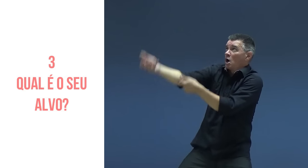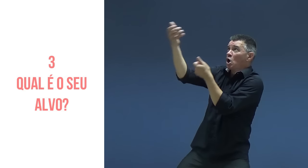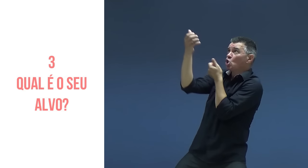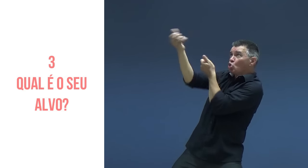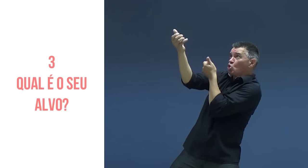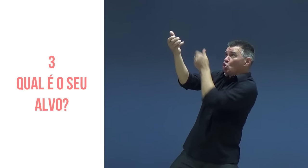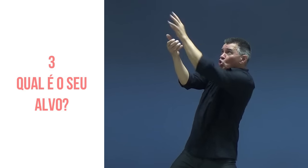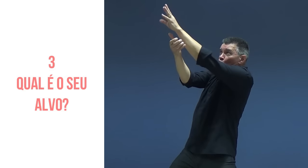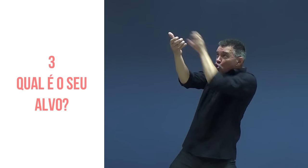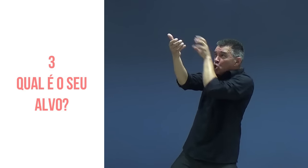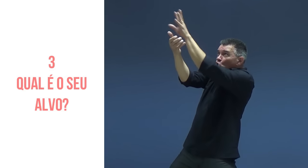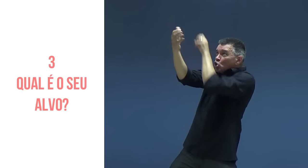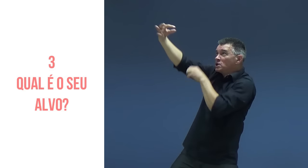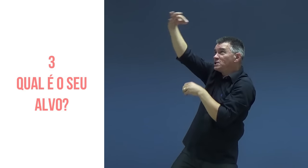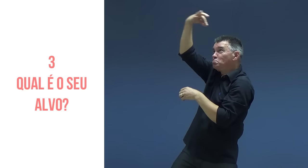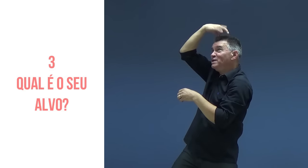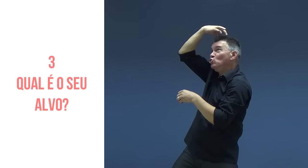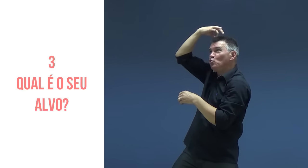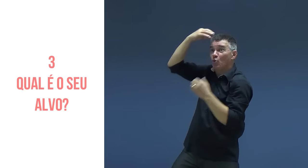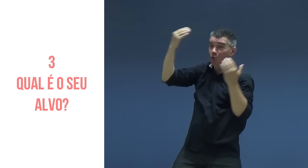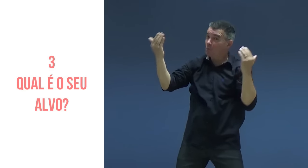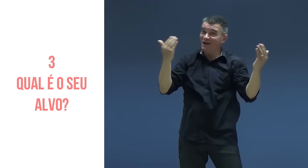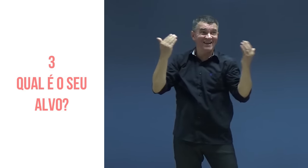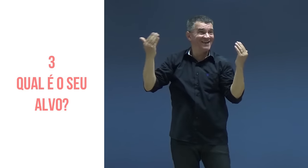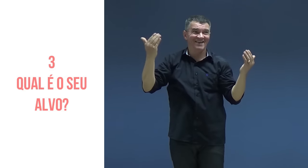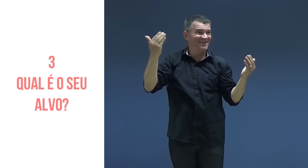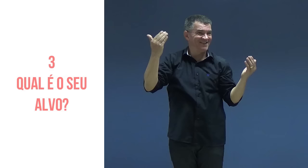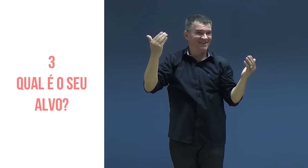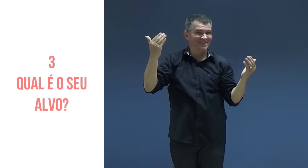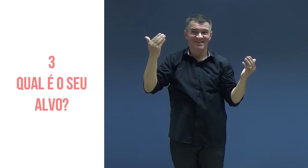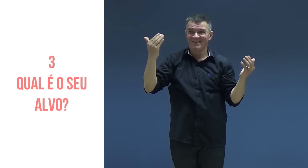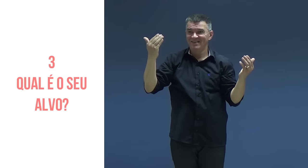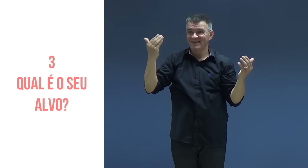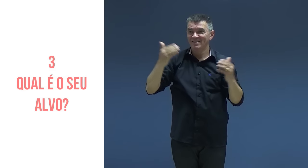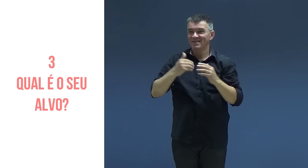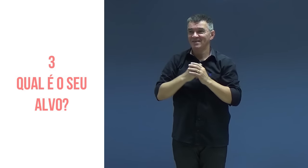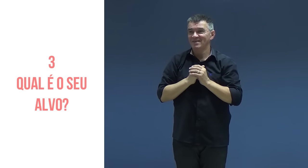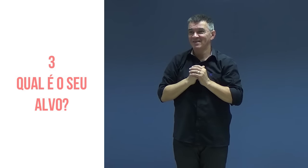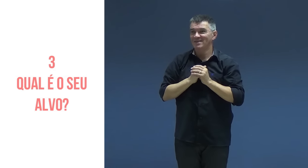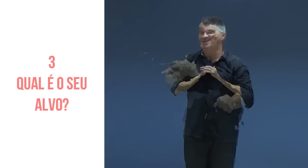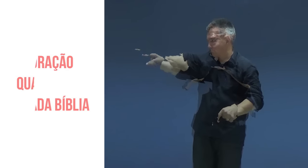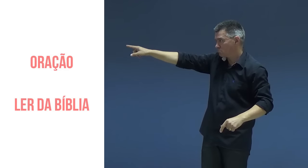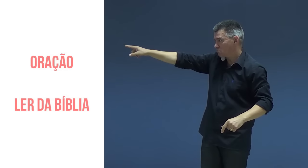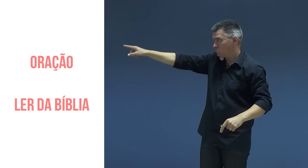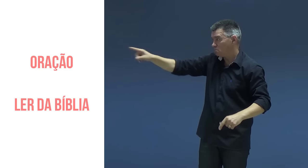de Deus. É como se o Espírito dele estivesse tirando tudo de ruim que tem na sua vida. Próximo.